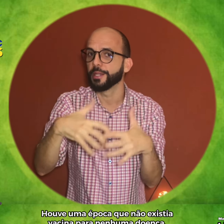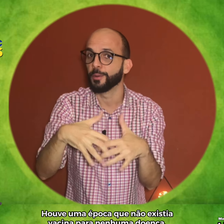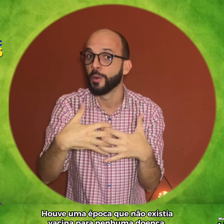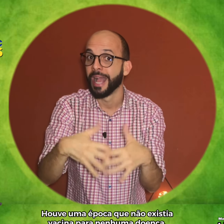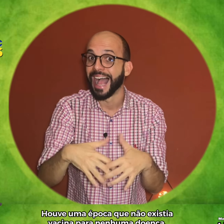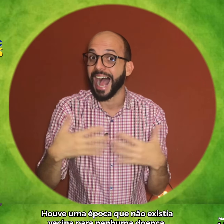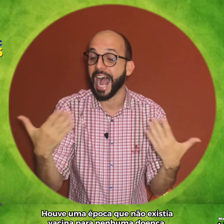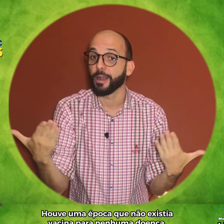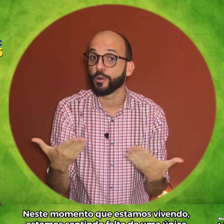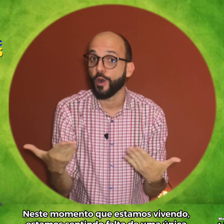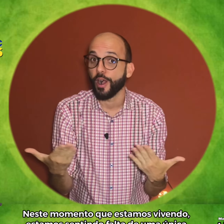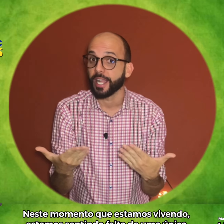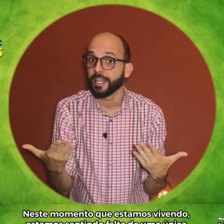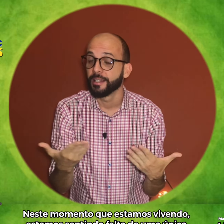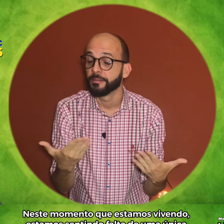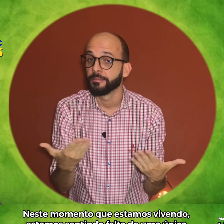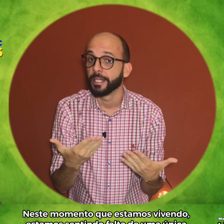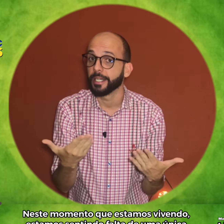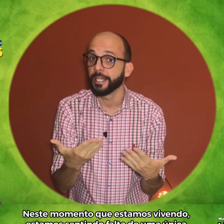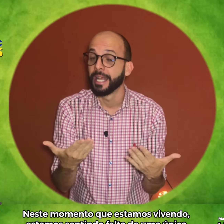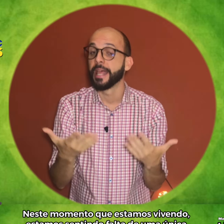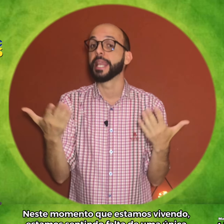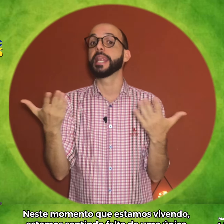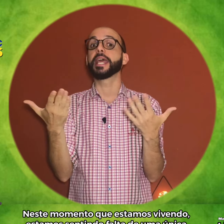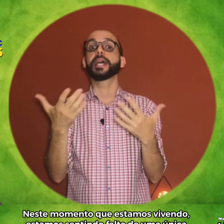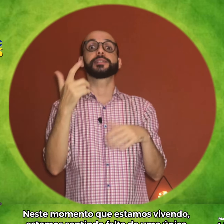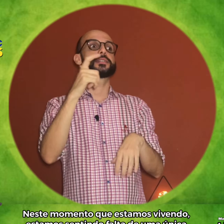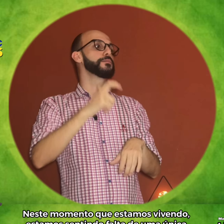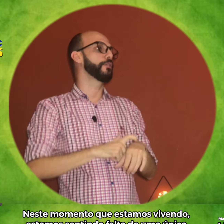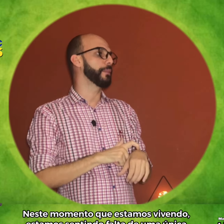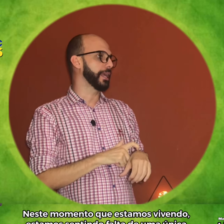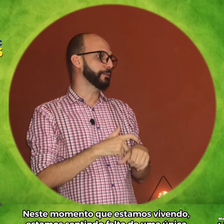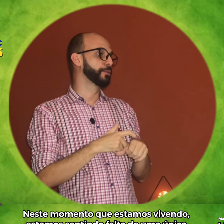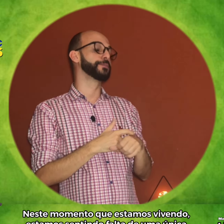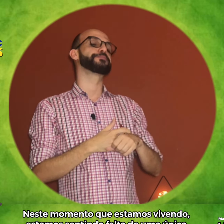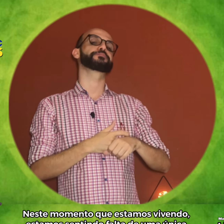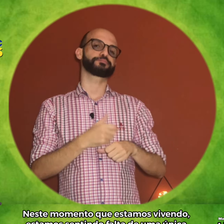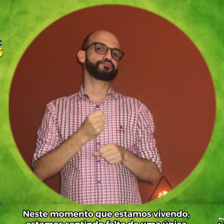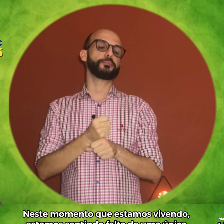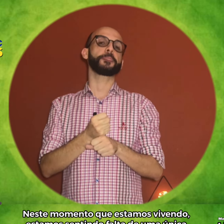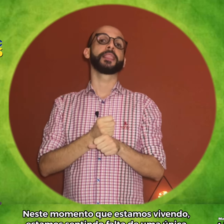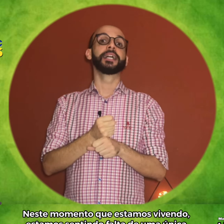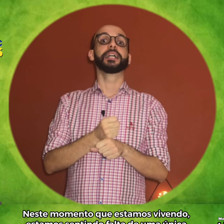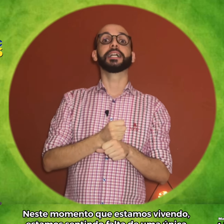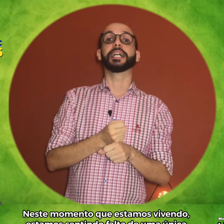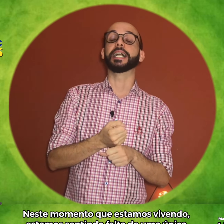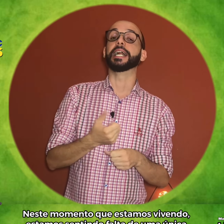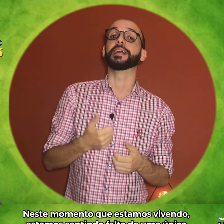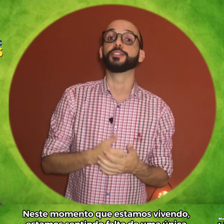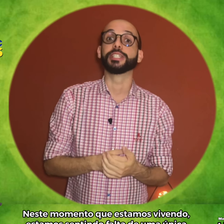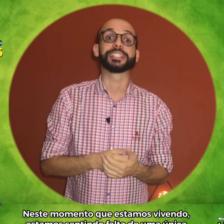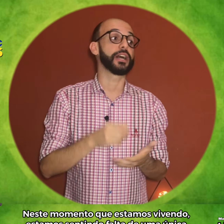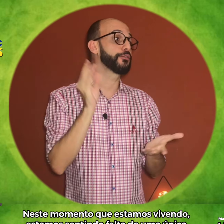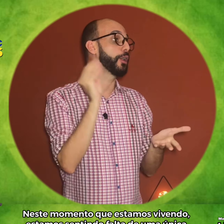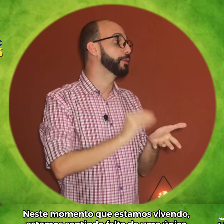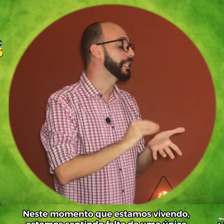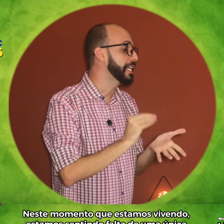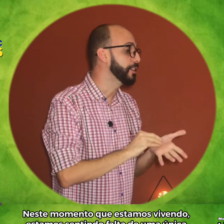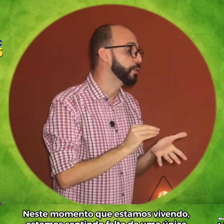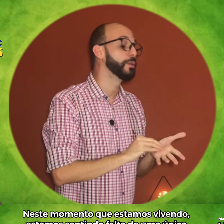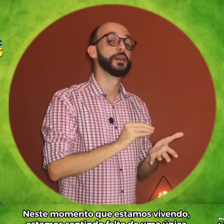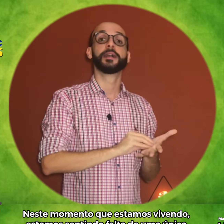comigo. Agora, nesse momento, está